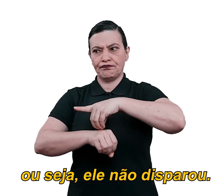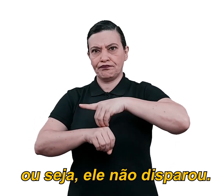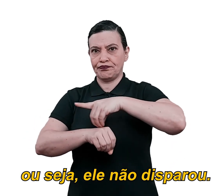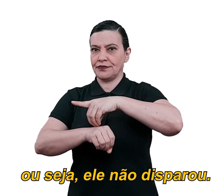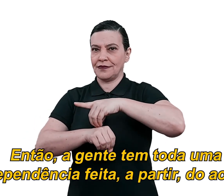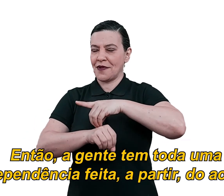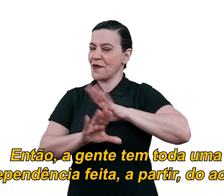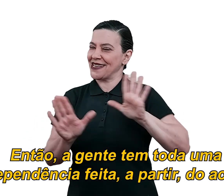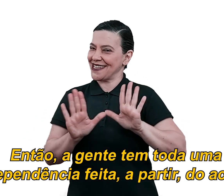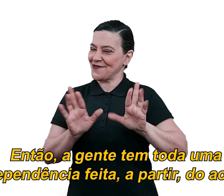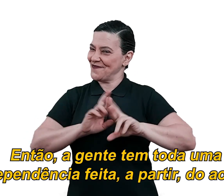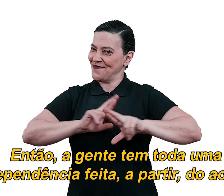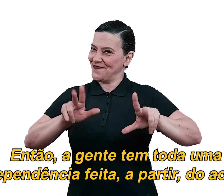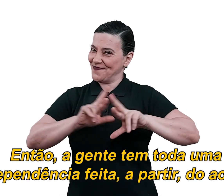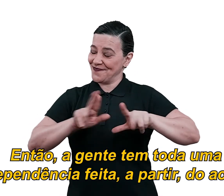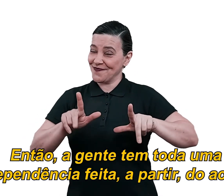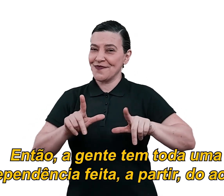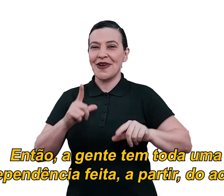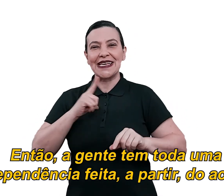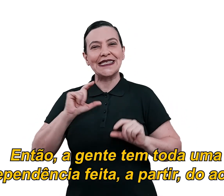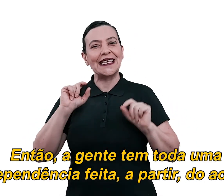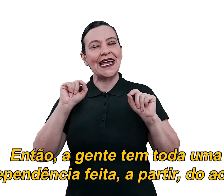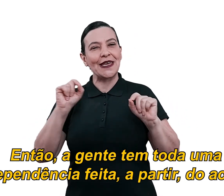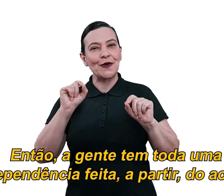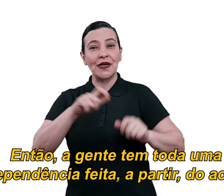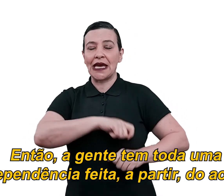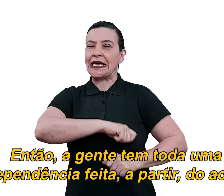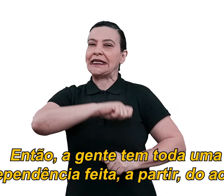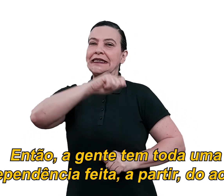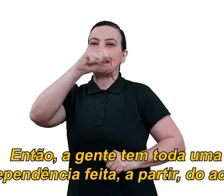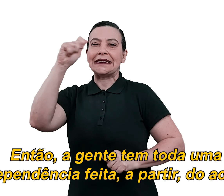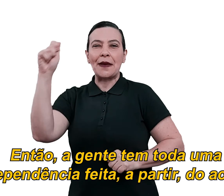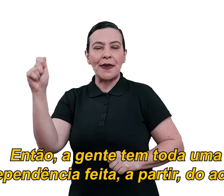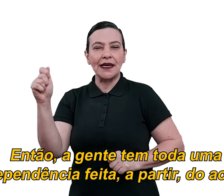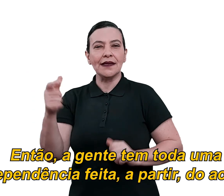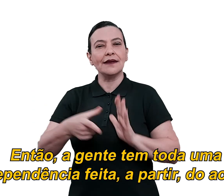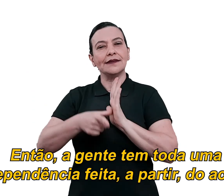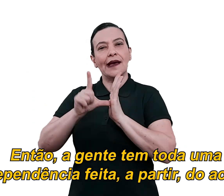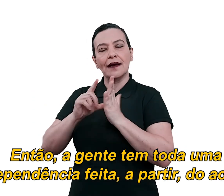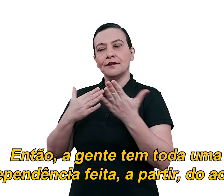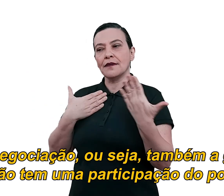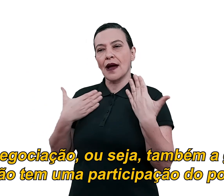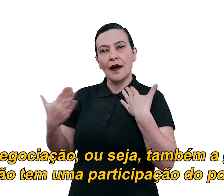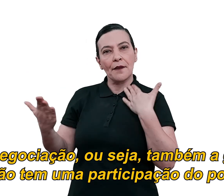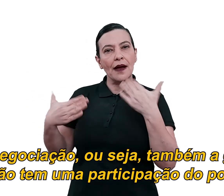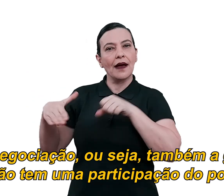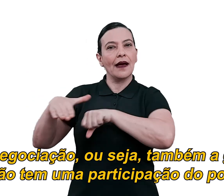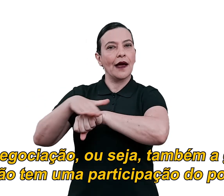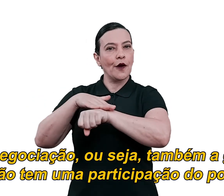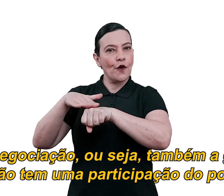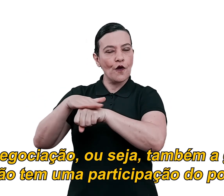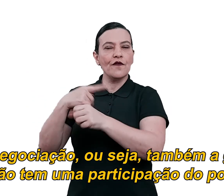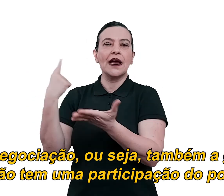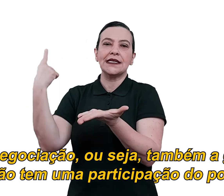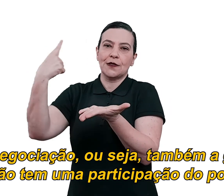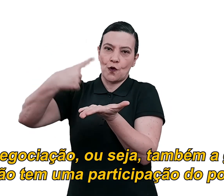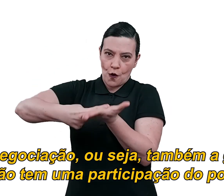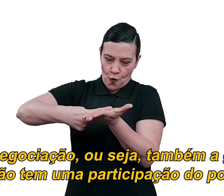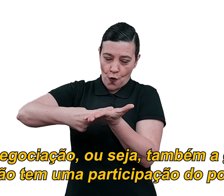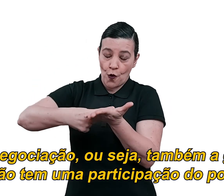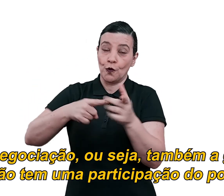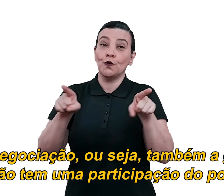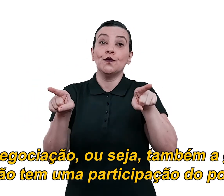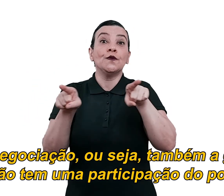disparou, né? Então a gente tem toda uma independência feita a partir muito do acordo, da negociação, né? Ou